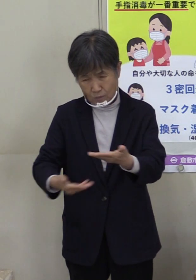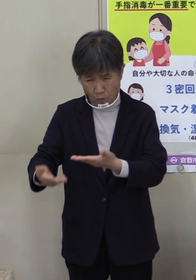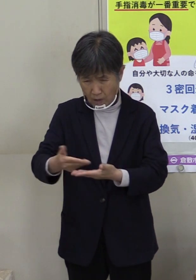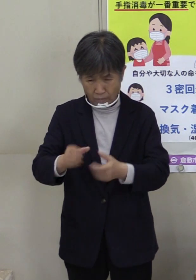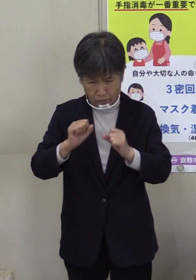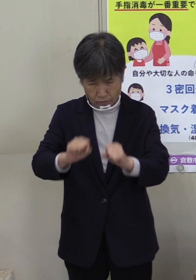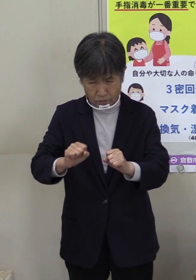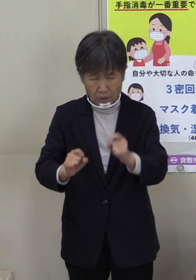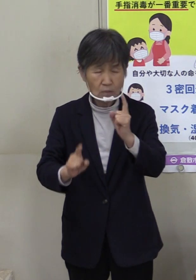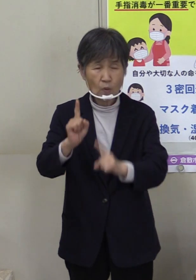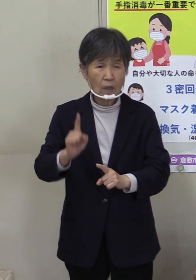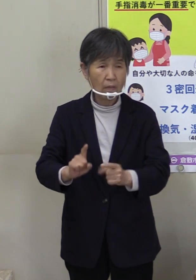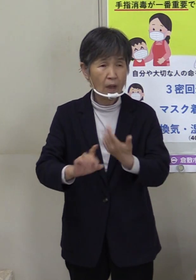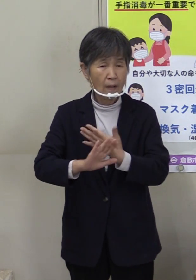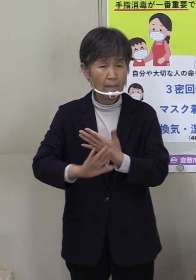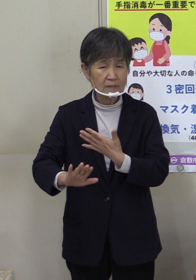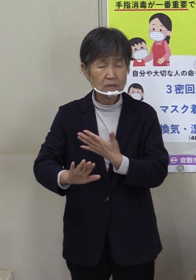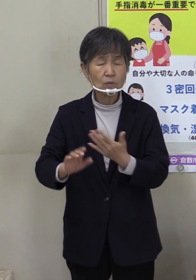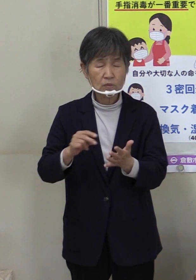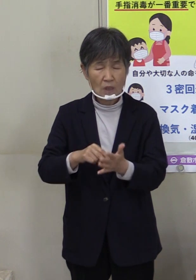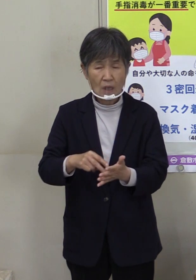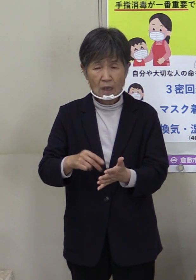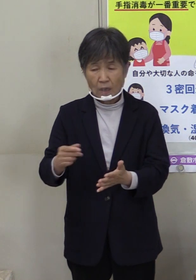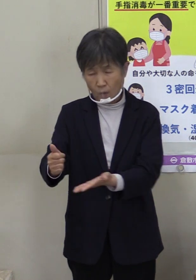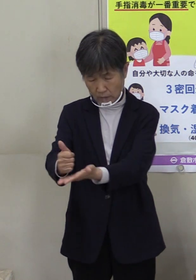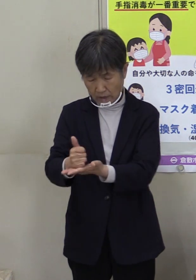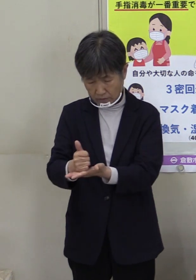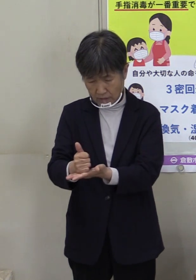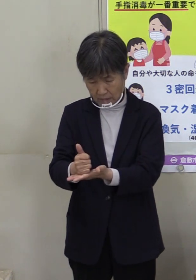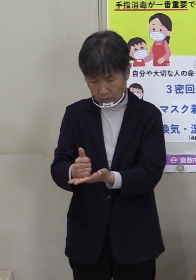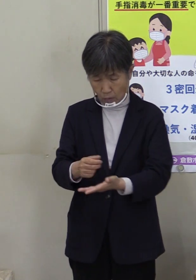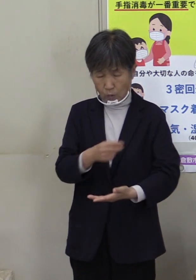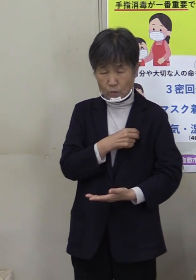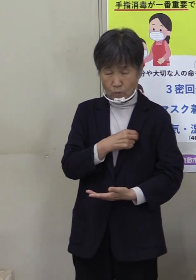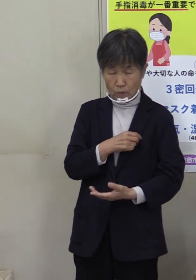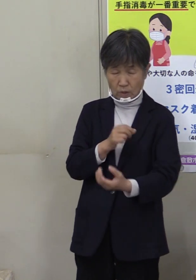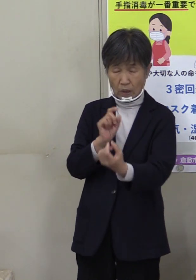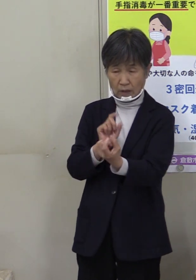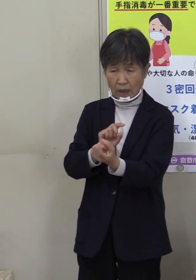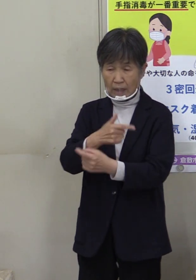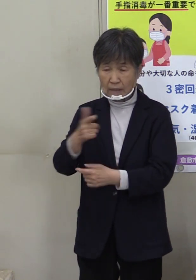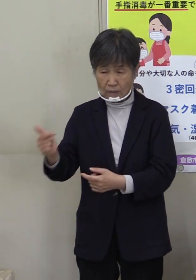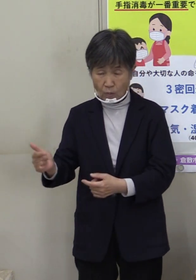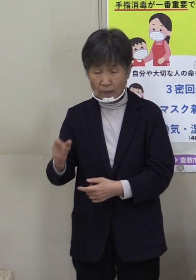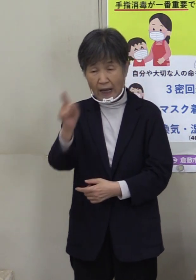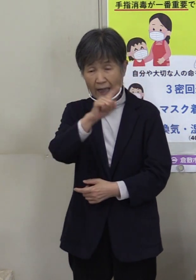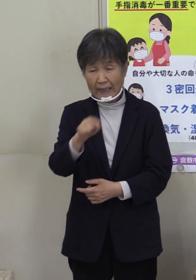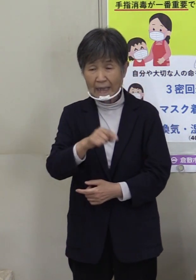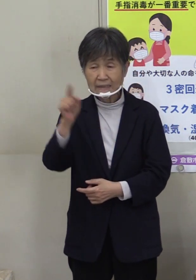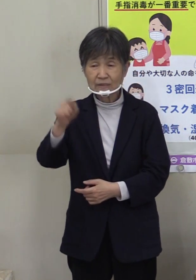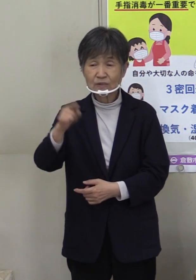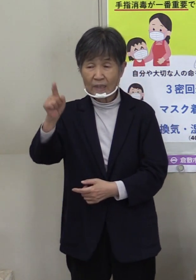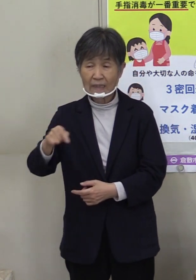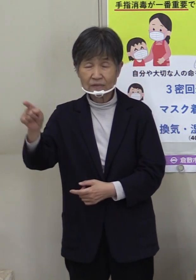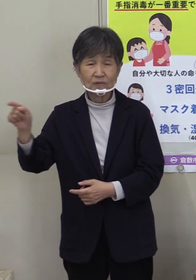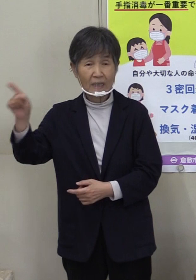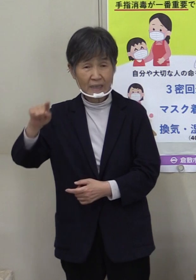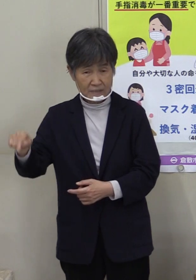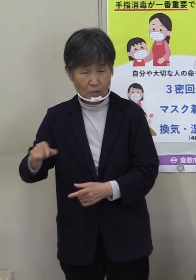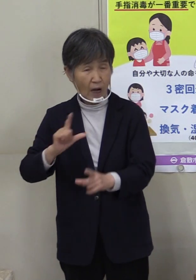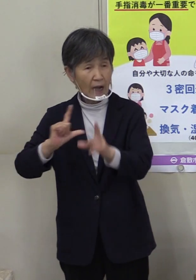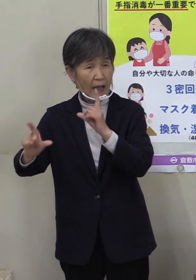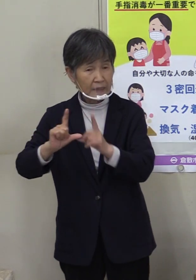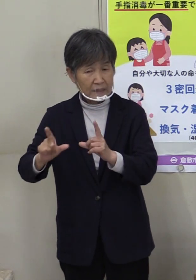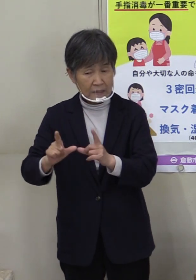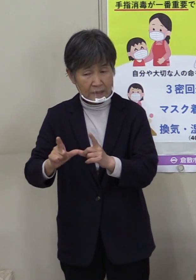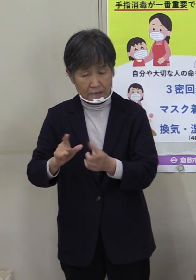別としまして、まあ、その中の中で、いろんな SNS のやり取りをするということは